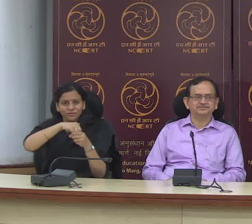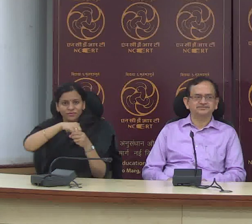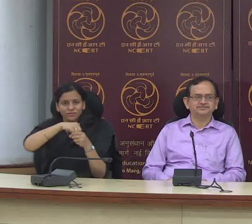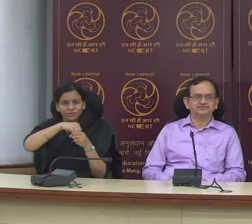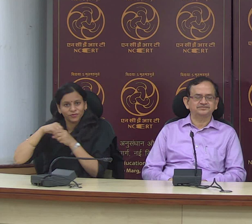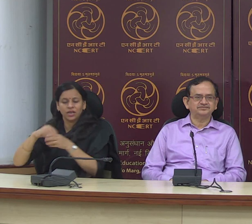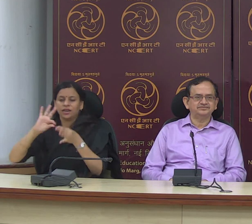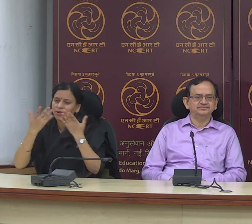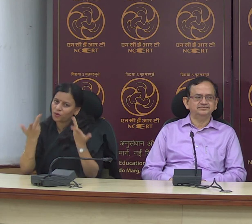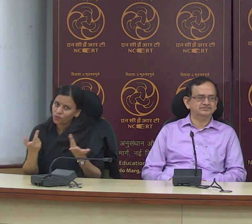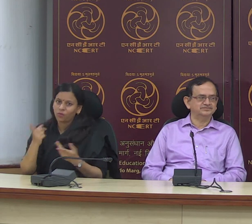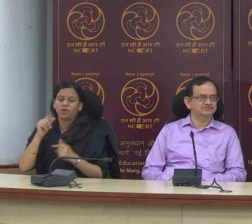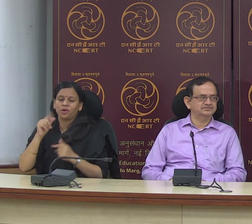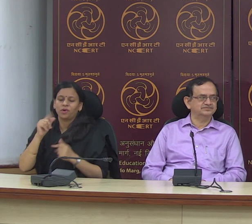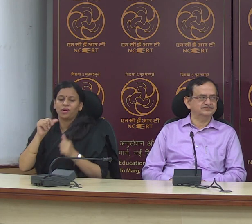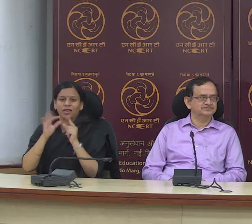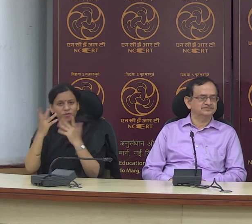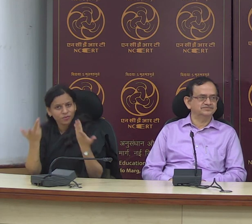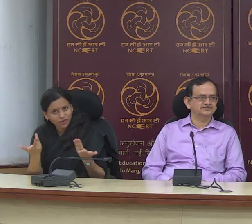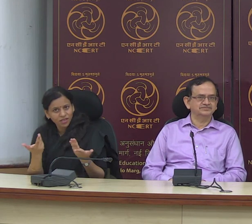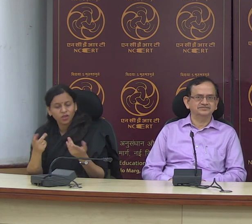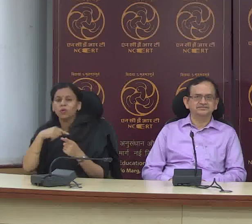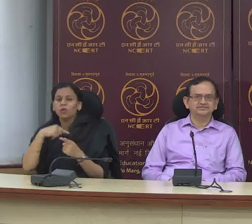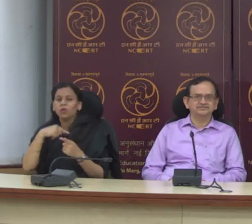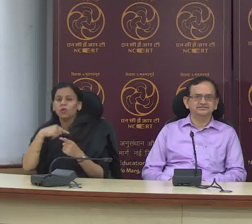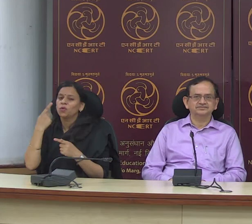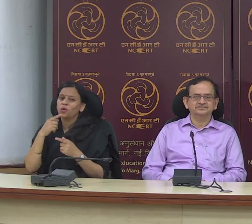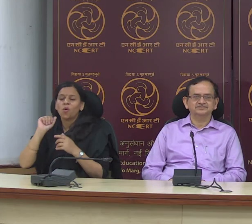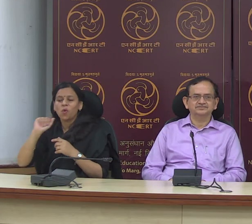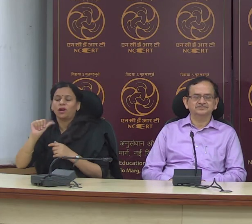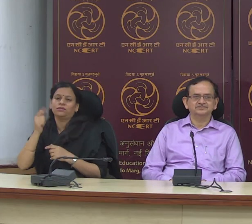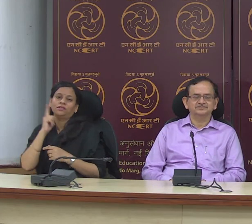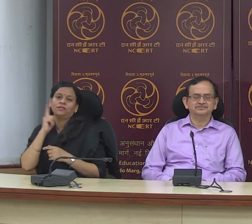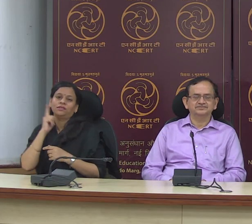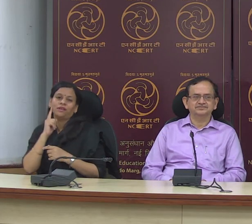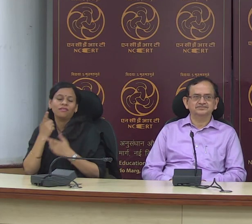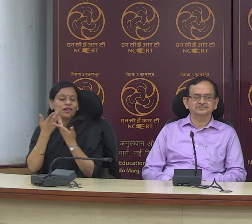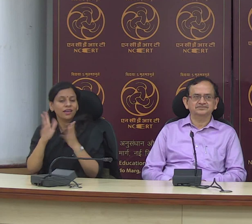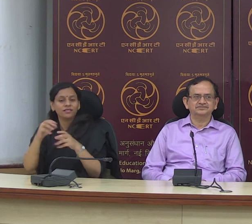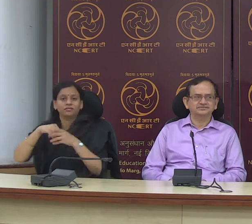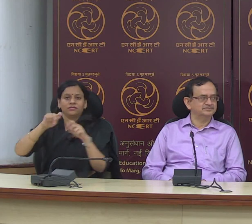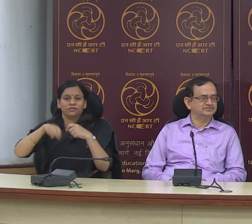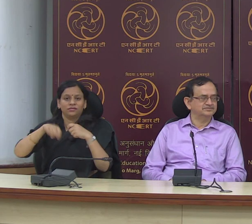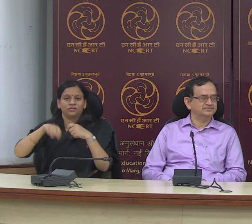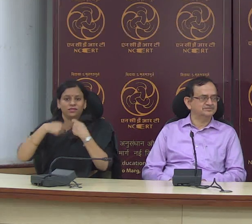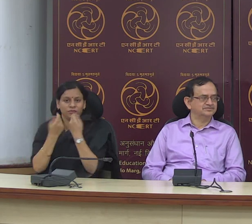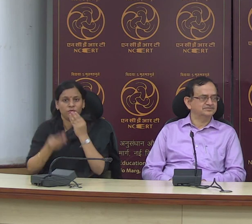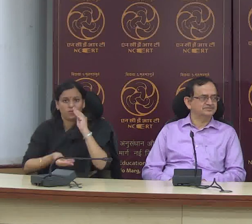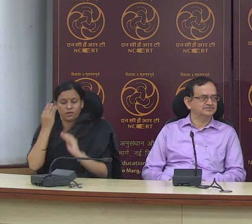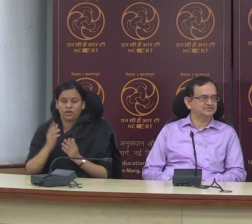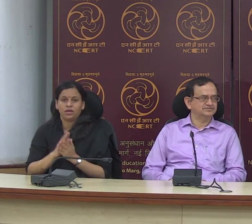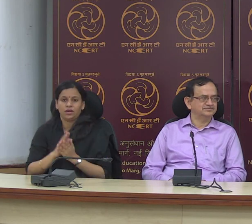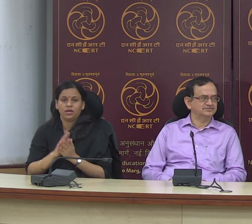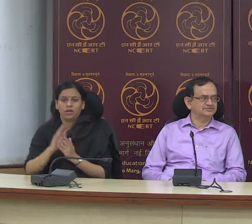चाहे वो इंटरप्रेटर्स हों या फिर वो असिस्टेंट प्रोफेसर्स के लेवल पर जो लोग काम कर रहे हैं या उनके और ऊपर उनके साथ। सर लेट अस मूव अहेड, हमारे